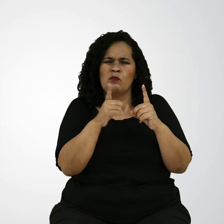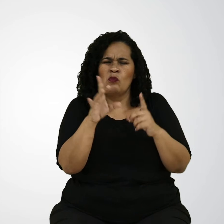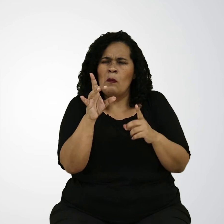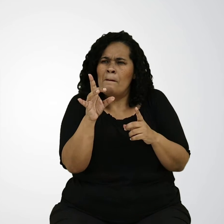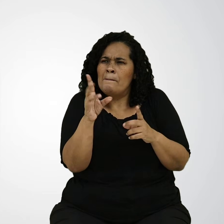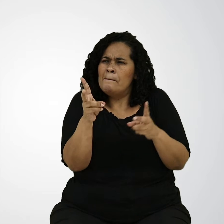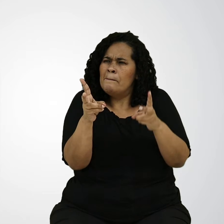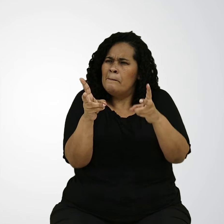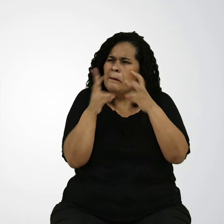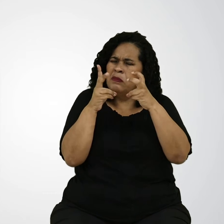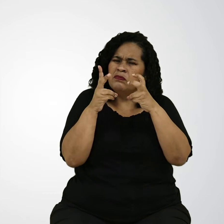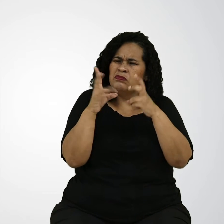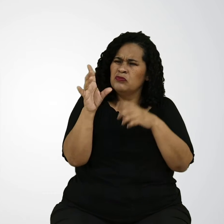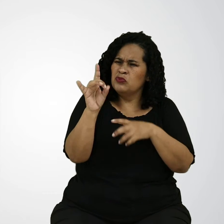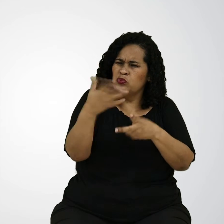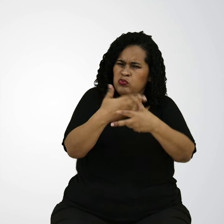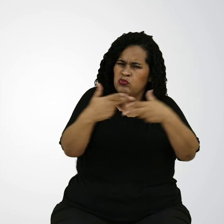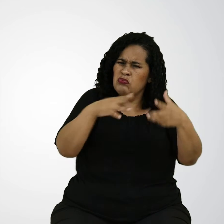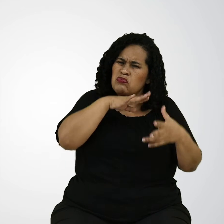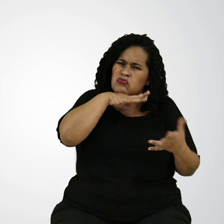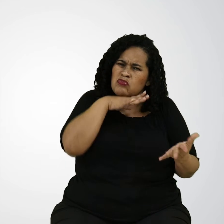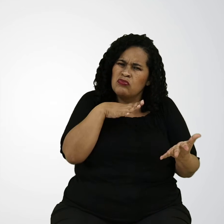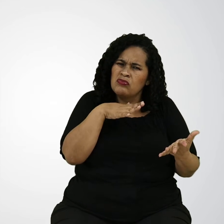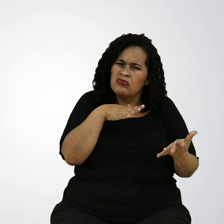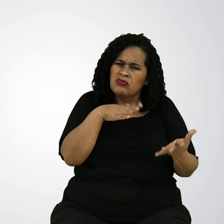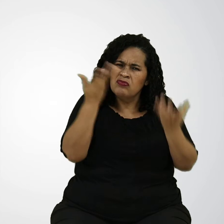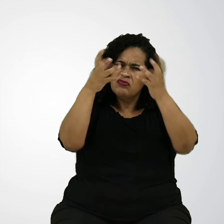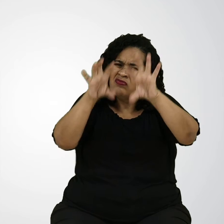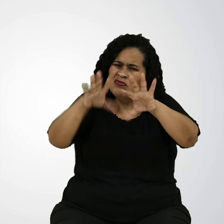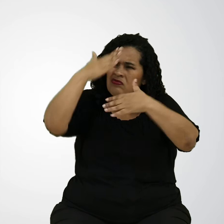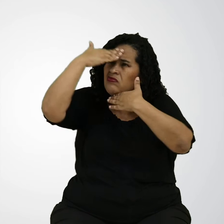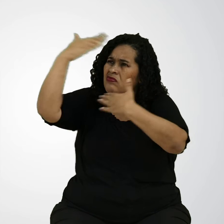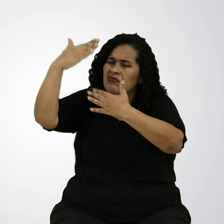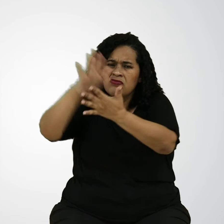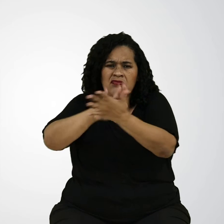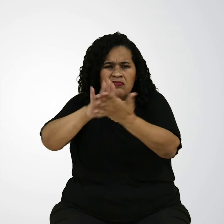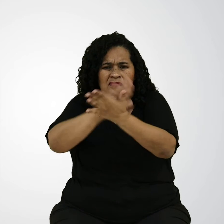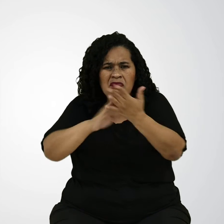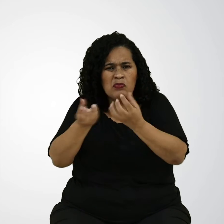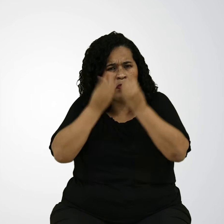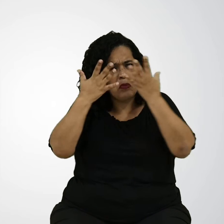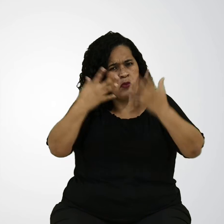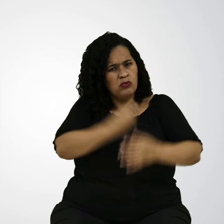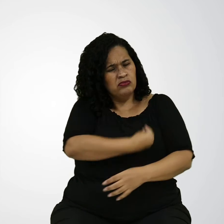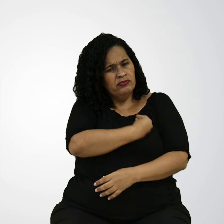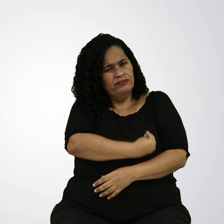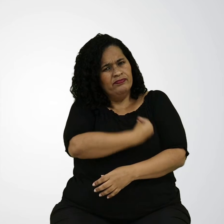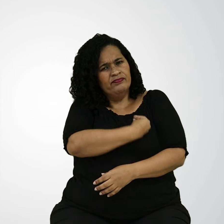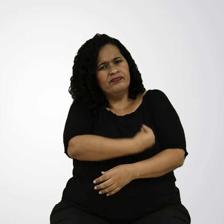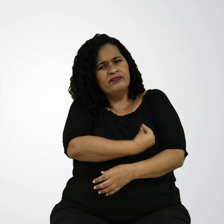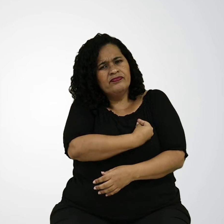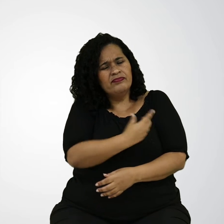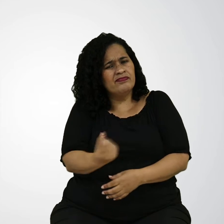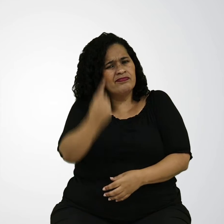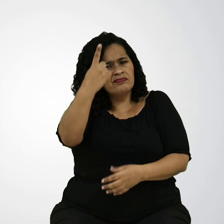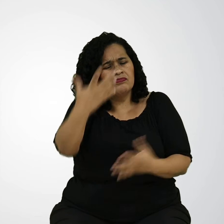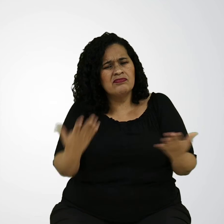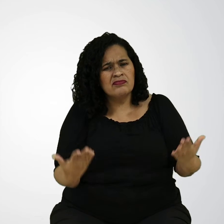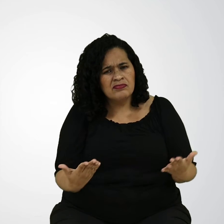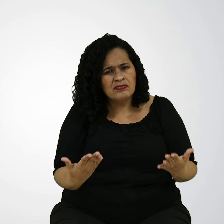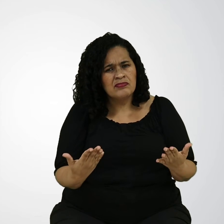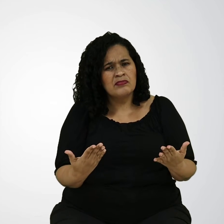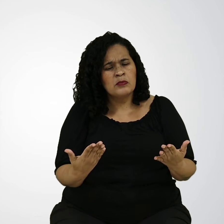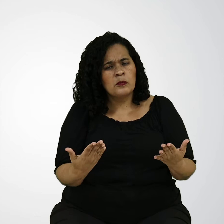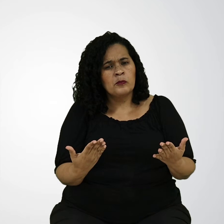a capacidade de ser grato por aquilo que está presente, né? Exatamente. Pelos benefícios de Deus. Né? E esse é o nosso